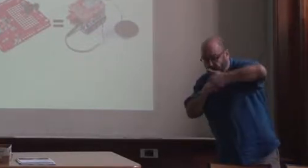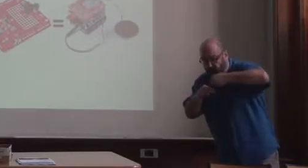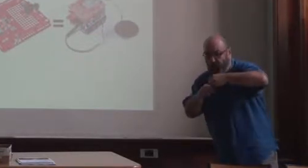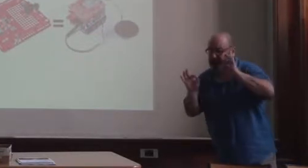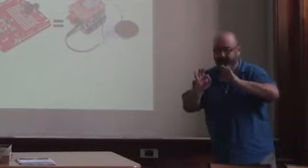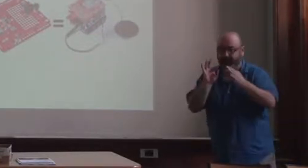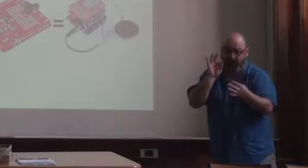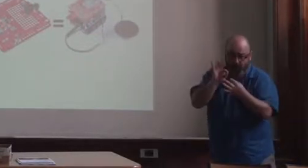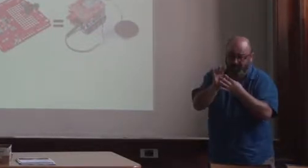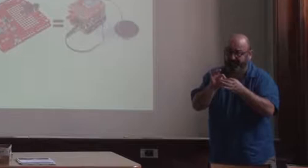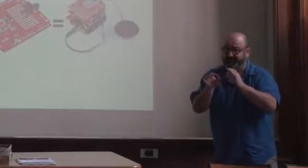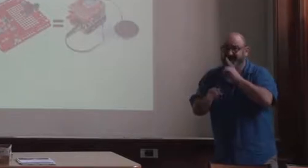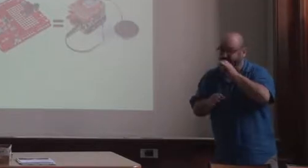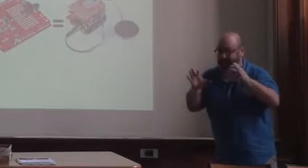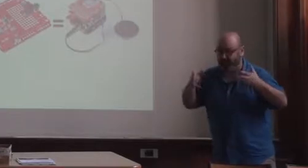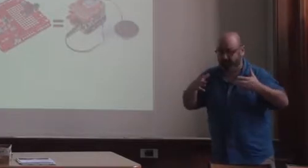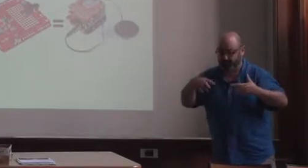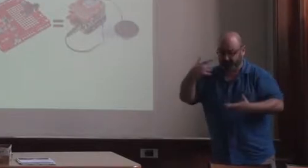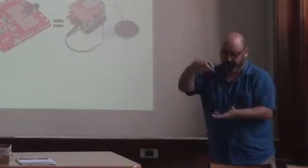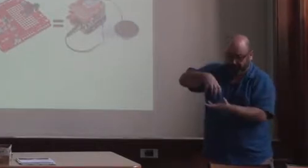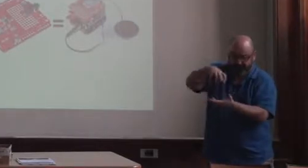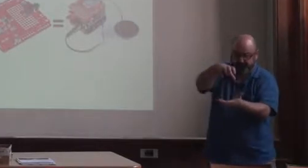fils, juste de faire beaucoup de choses déjà.